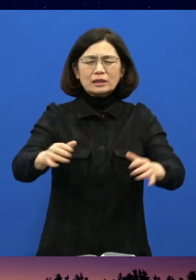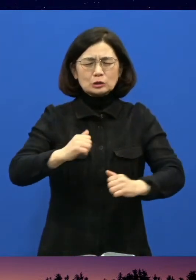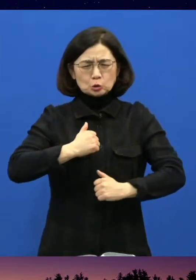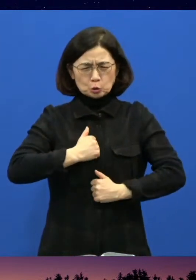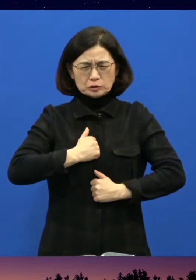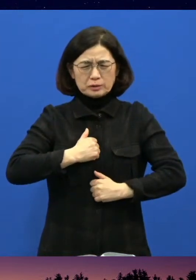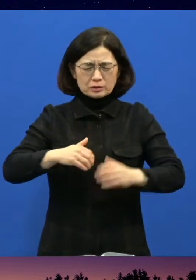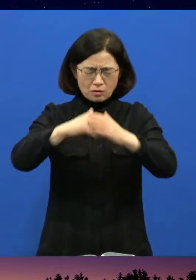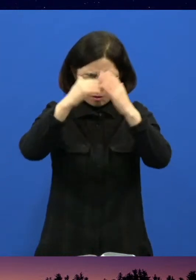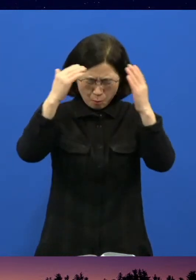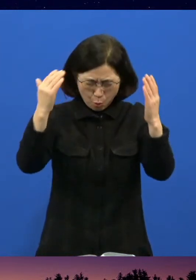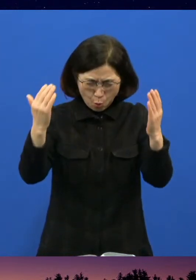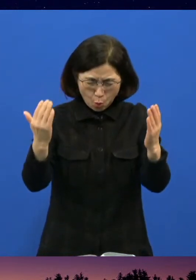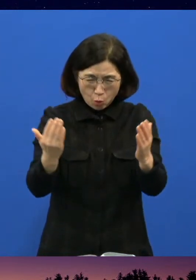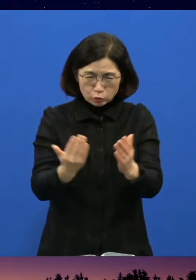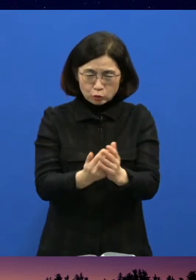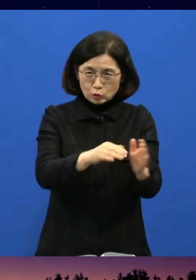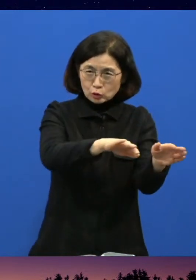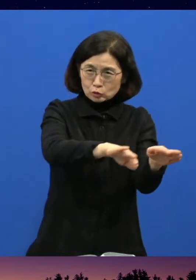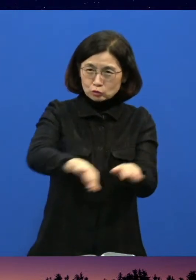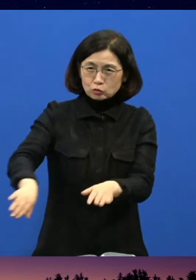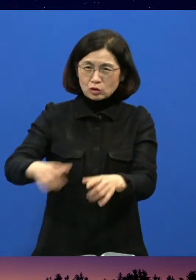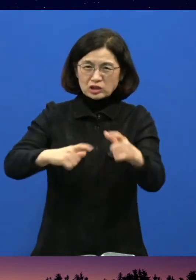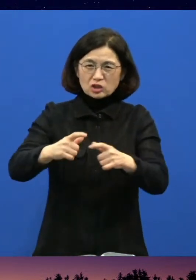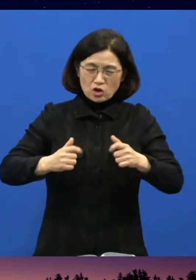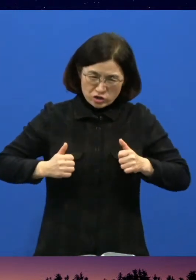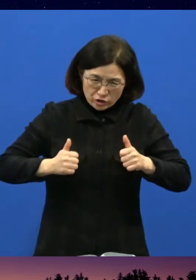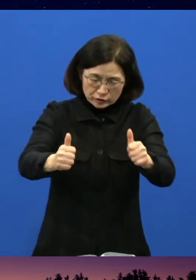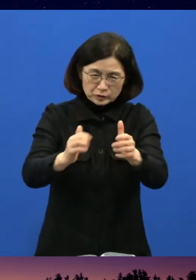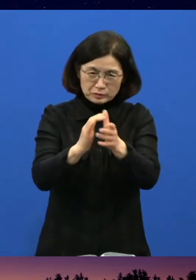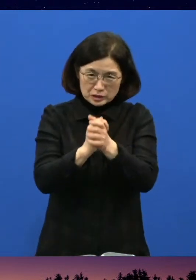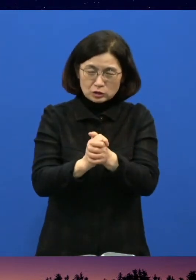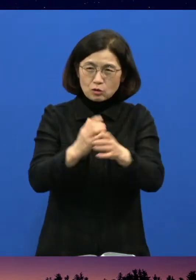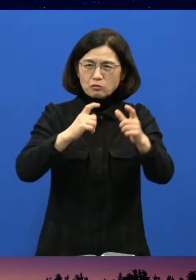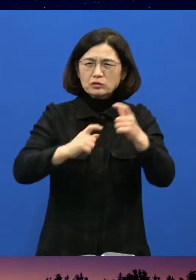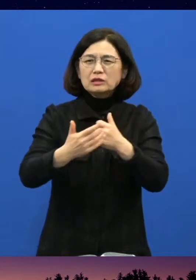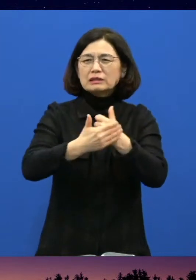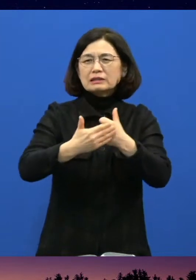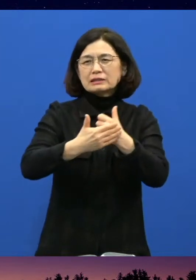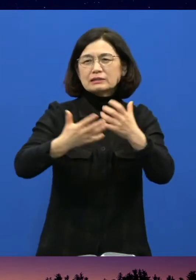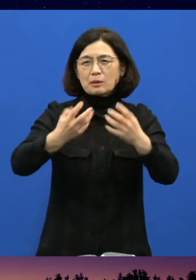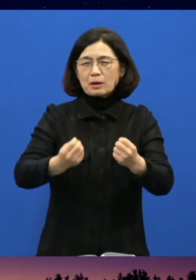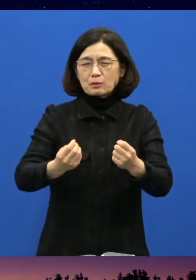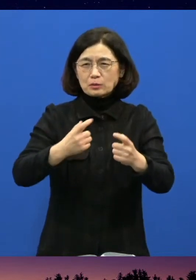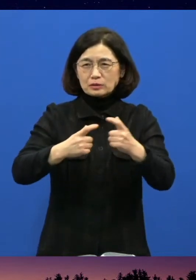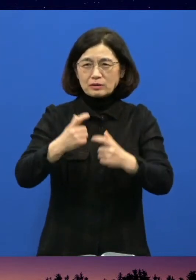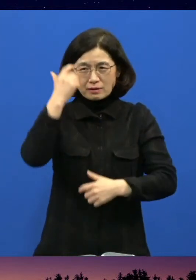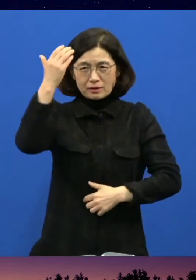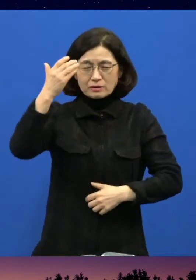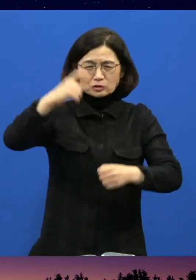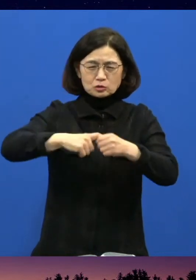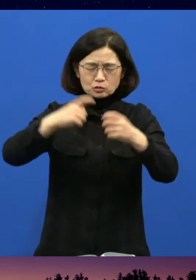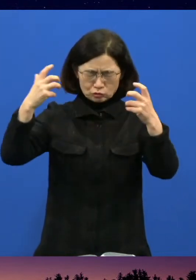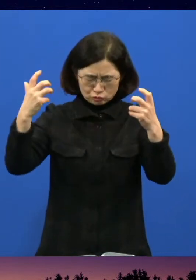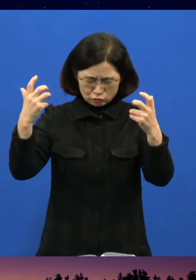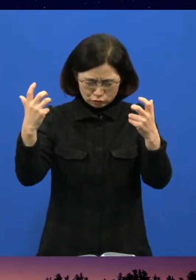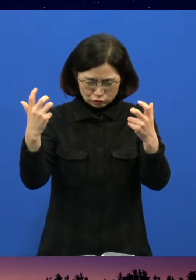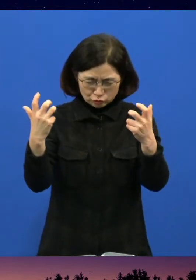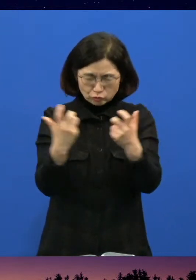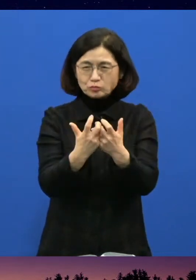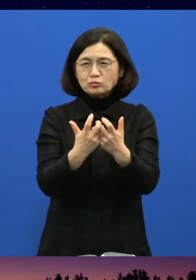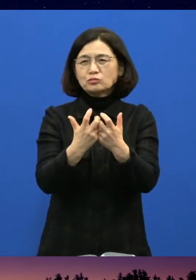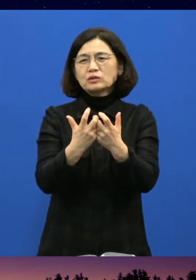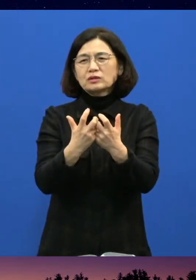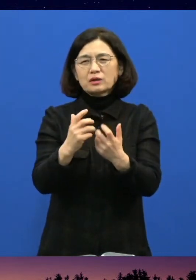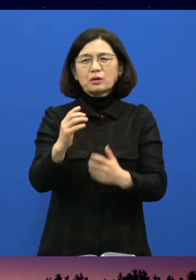한때 보태가지고 그냥 열심으로 우리가 기도하고 더 은혜 받고 더 영적으로 충만해지는 그런